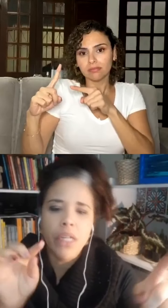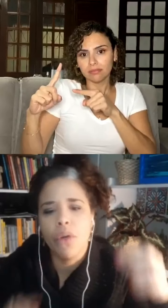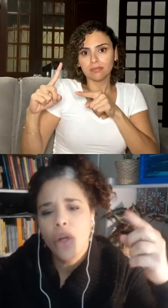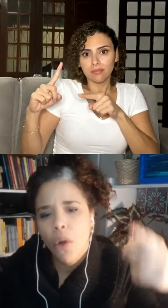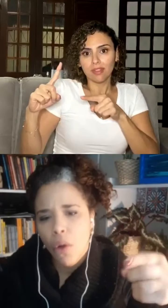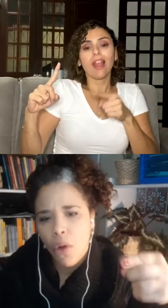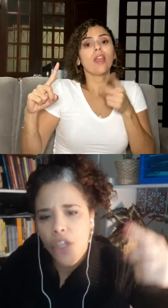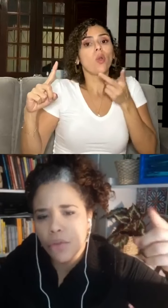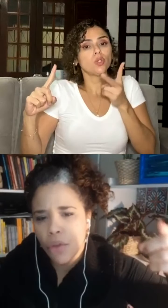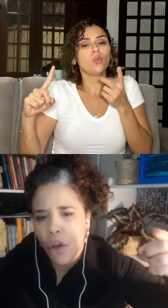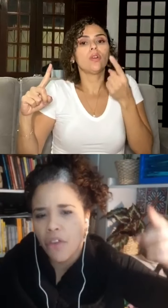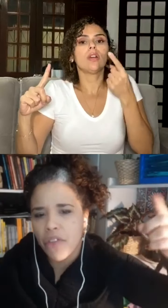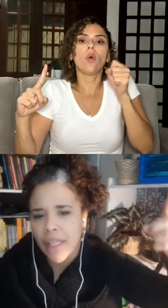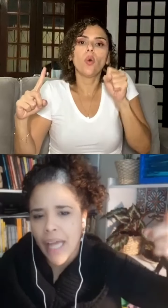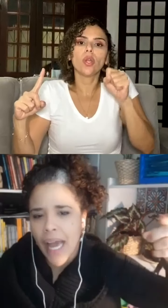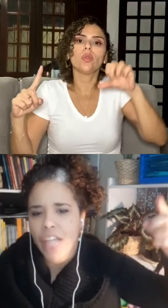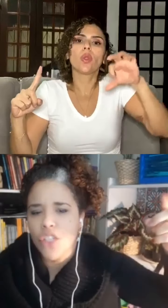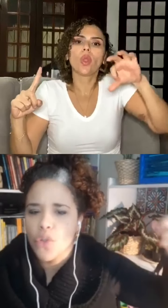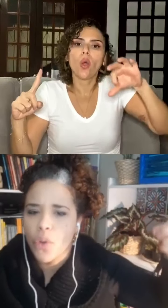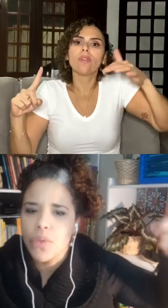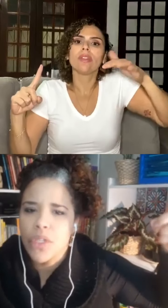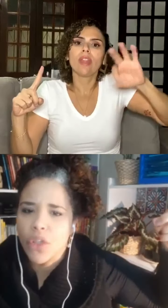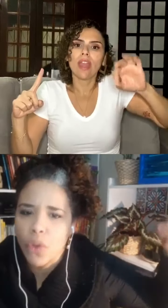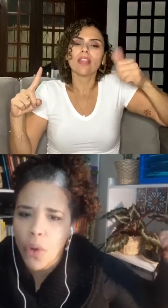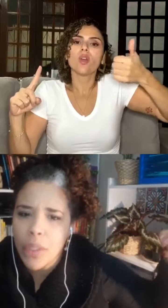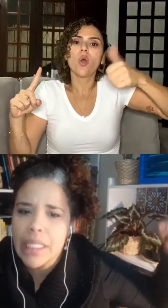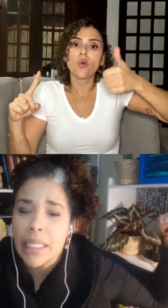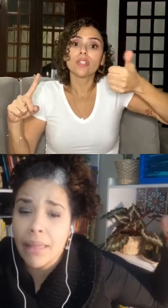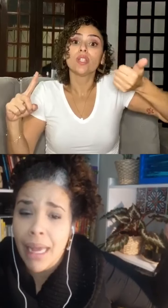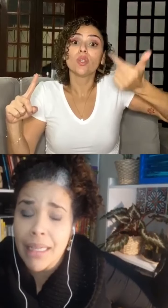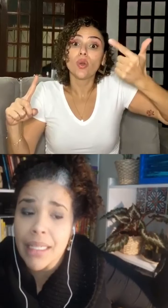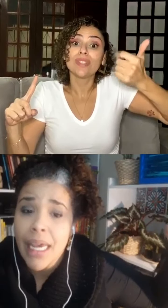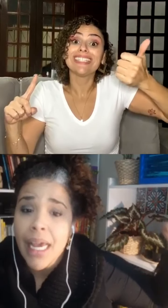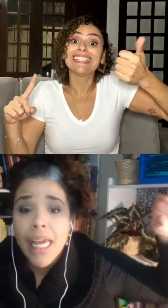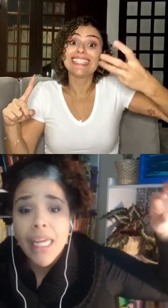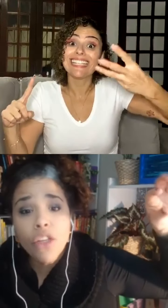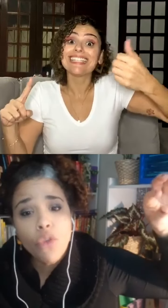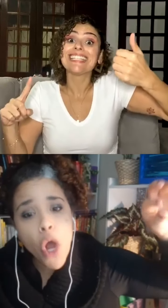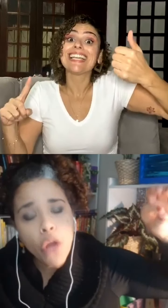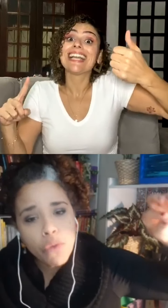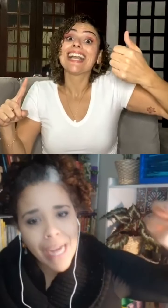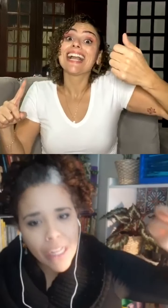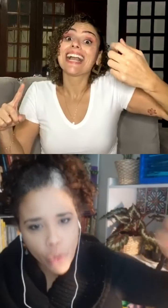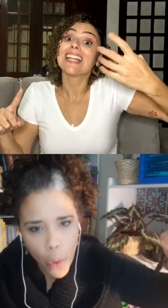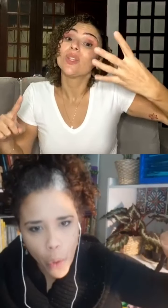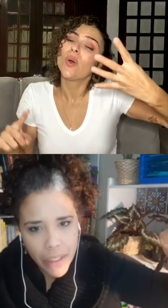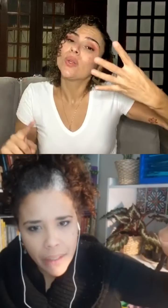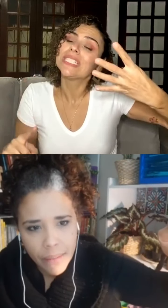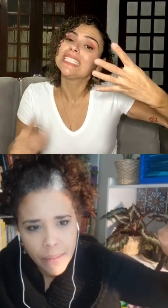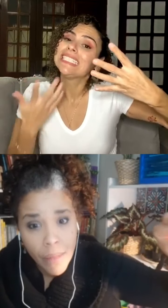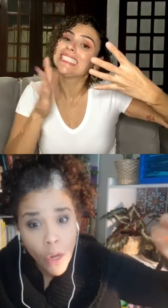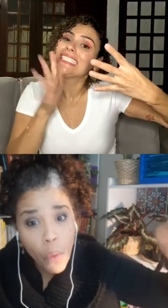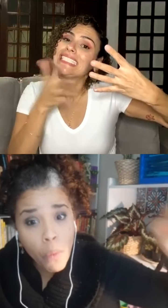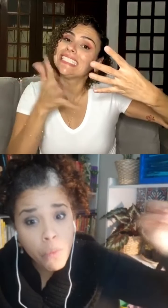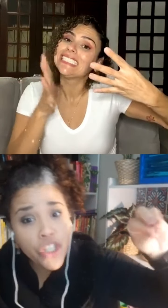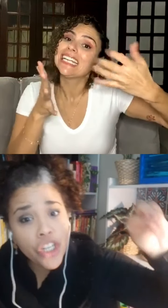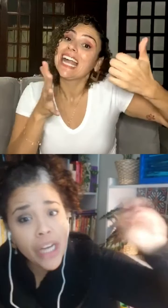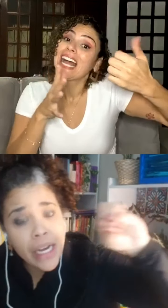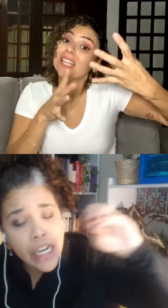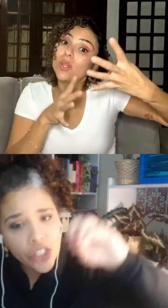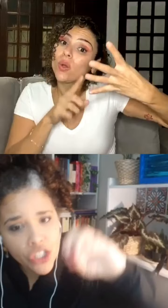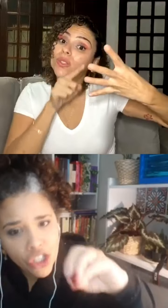contando 8, 9, 10, 11, 12, 13, em torno do 14. Um